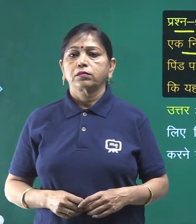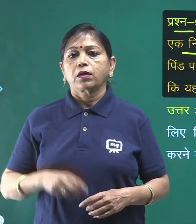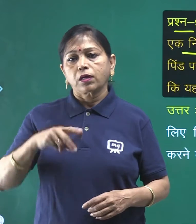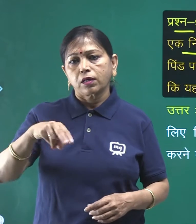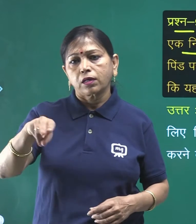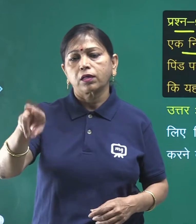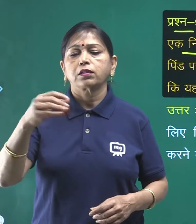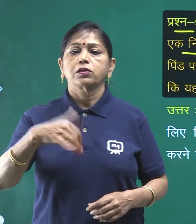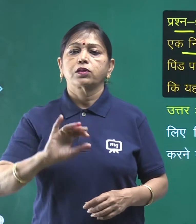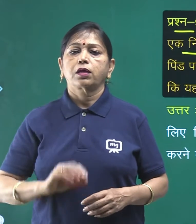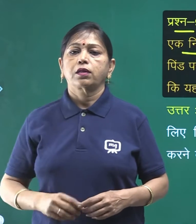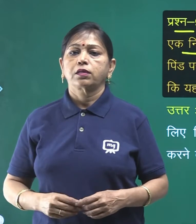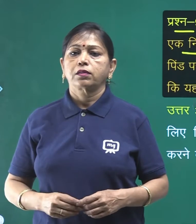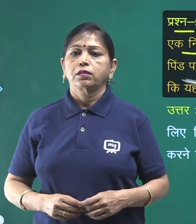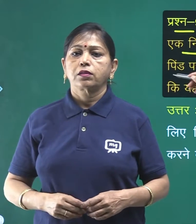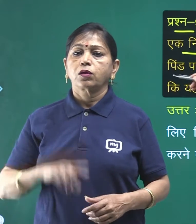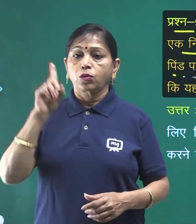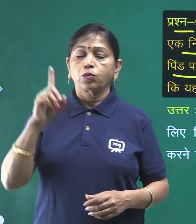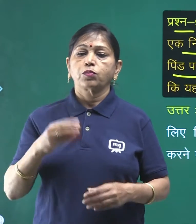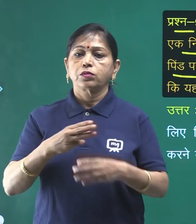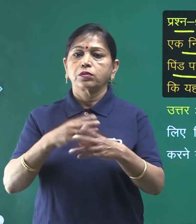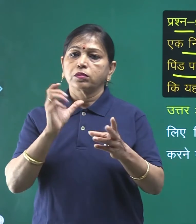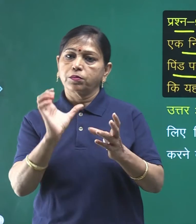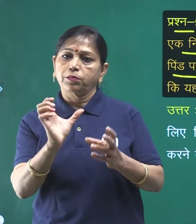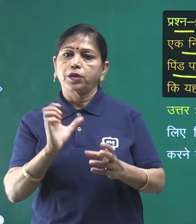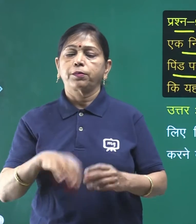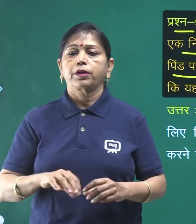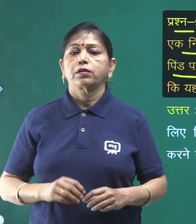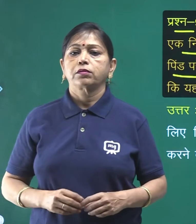गतिशील है। उस पिंड पर